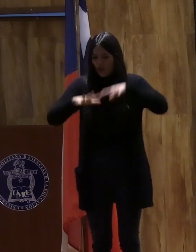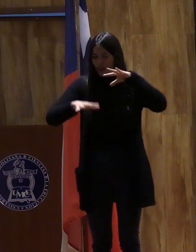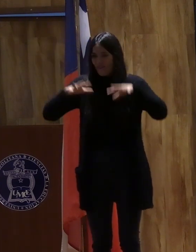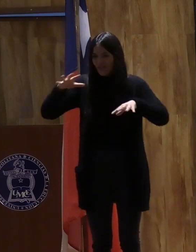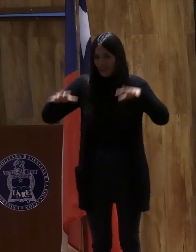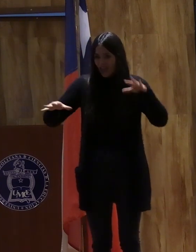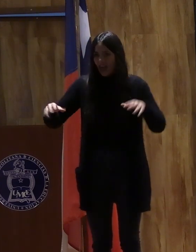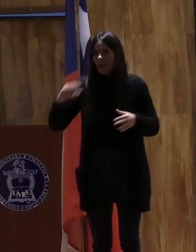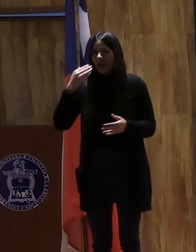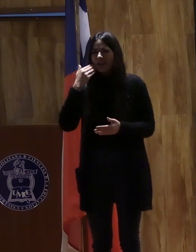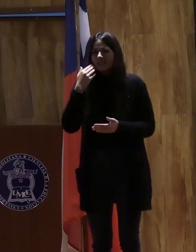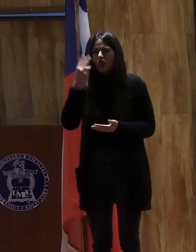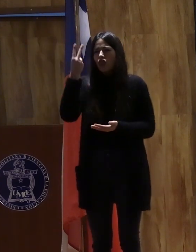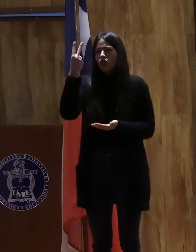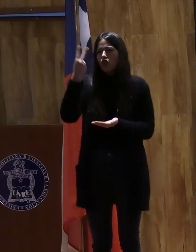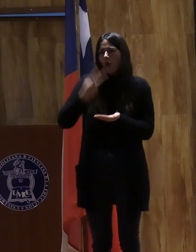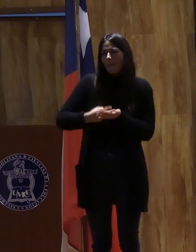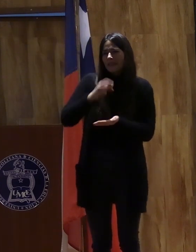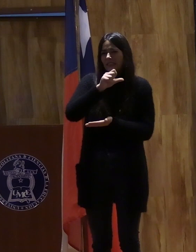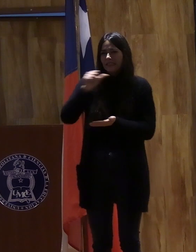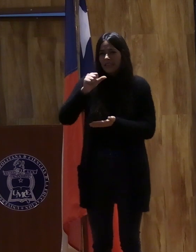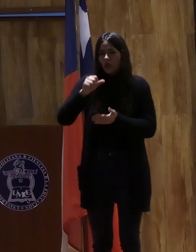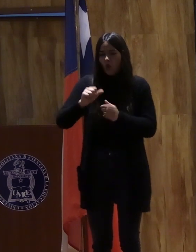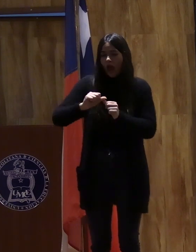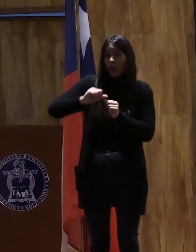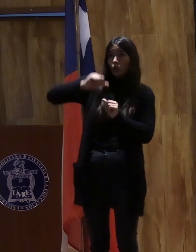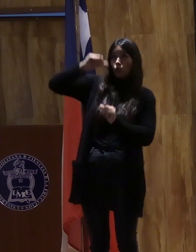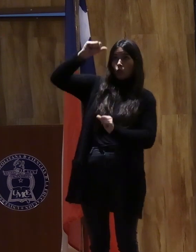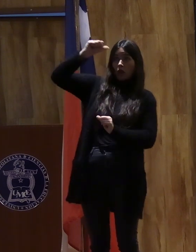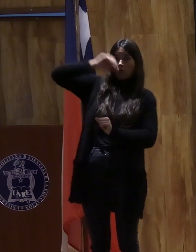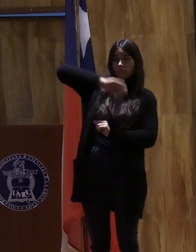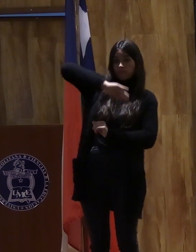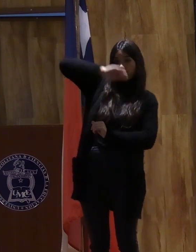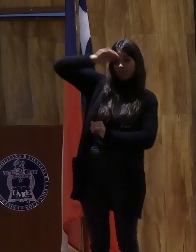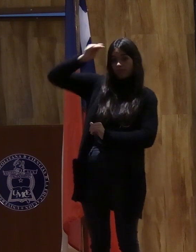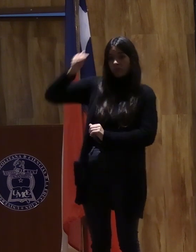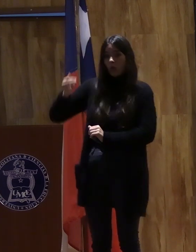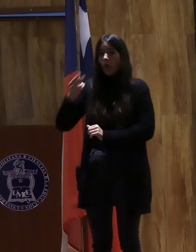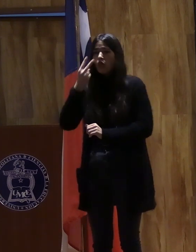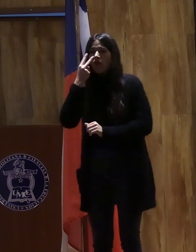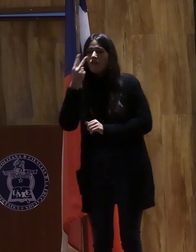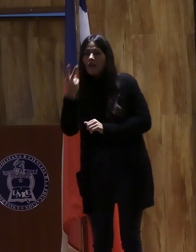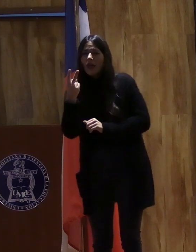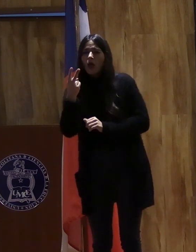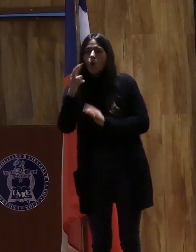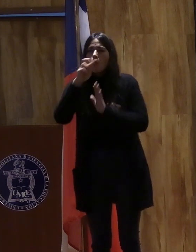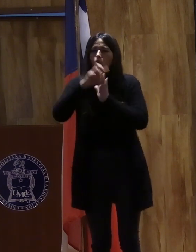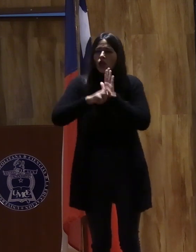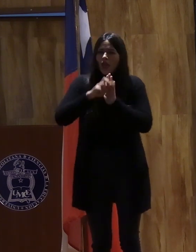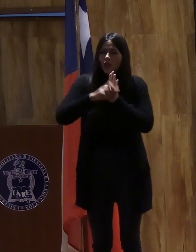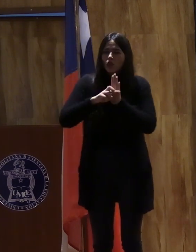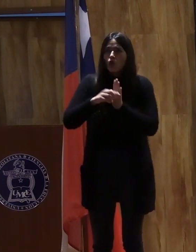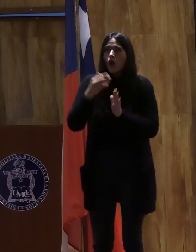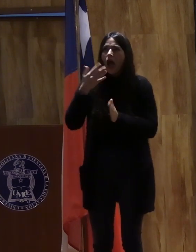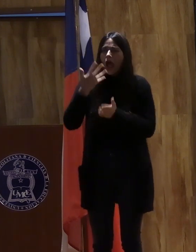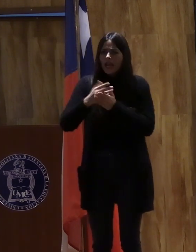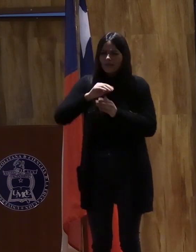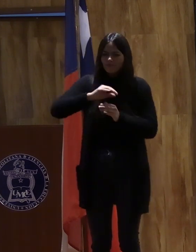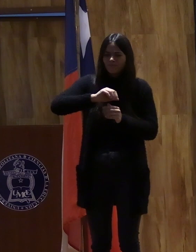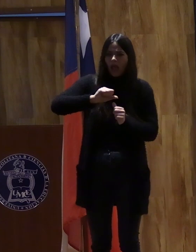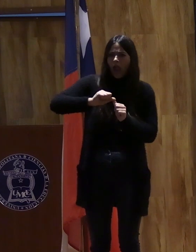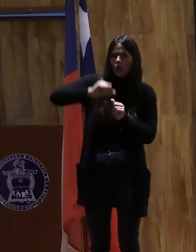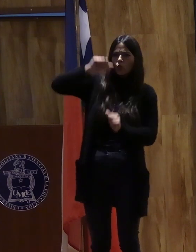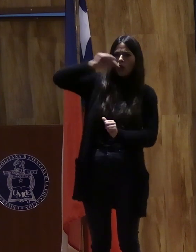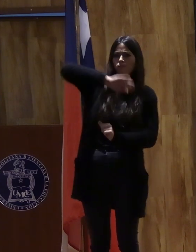está a 2.600 metros de altura, pero por ahí cuando uno ve el proyecto ALMA, que está a 5.000 metros de